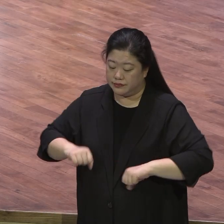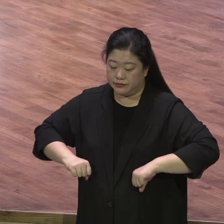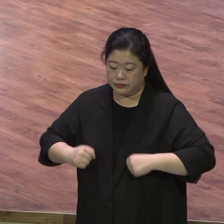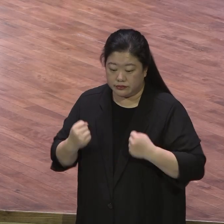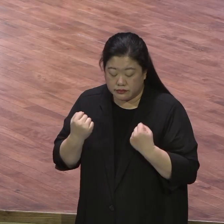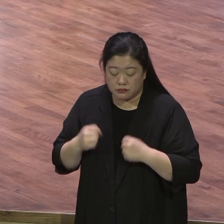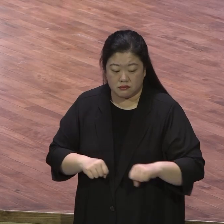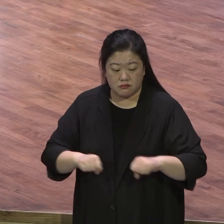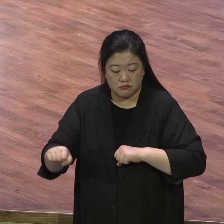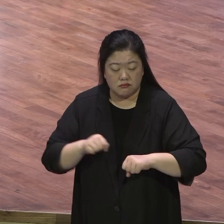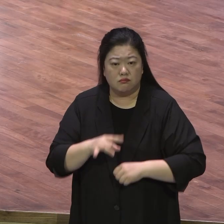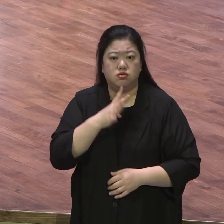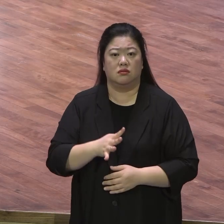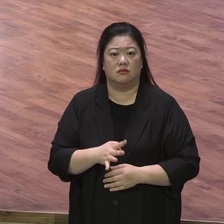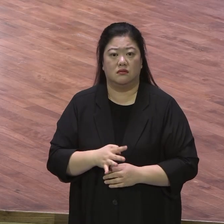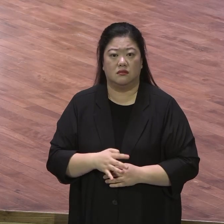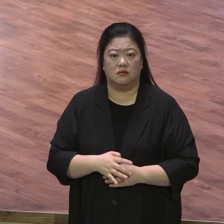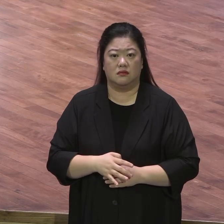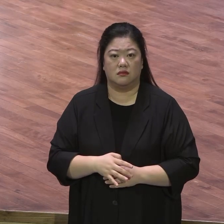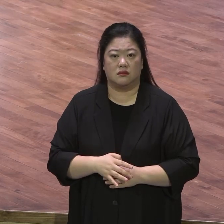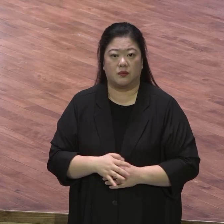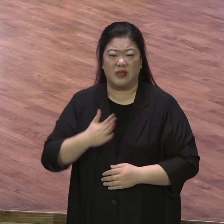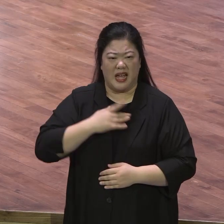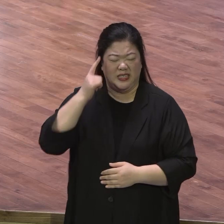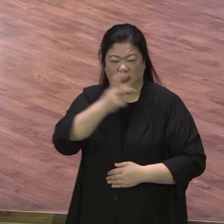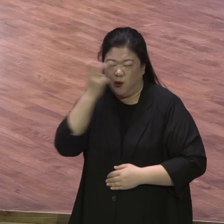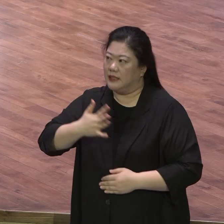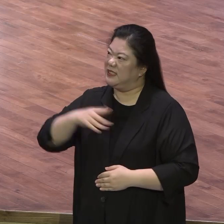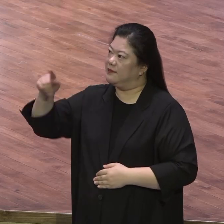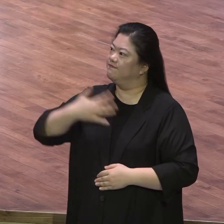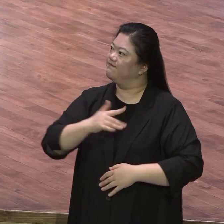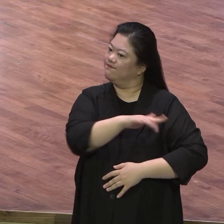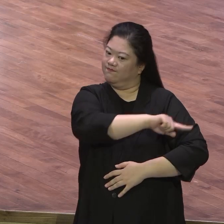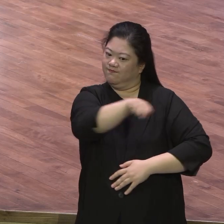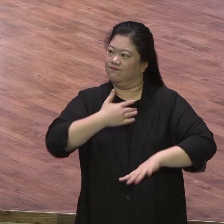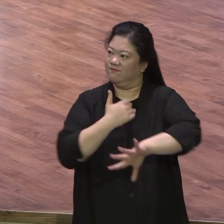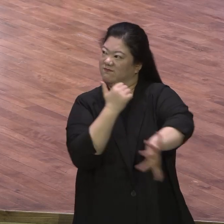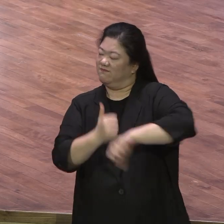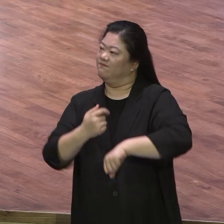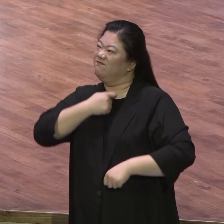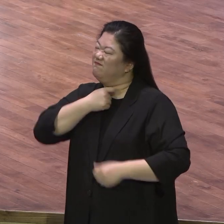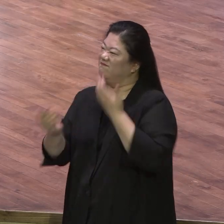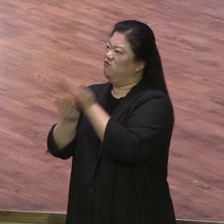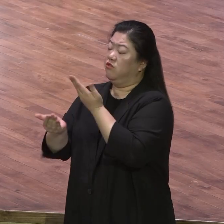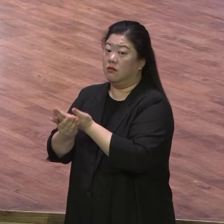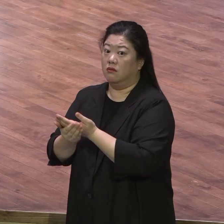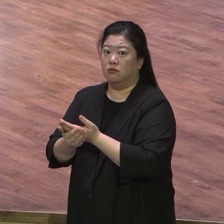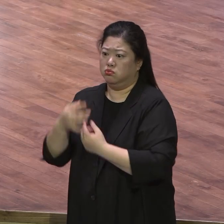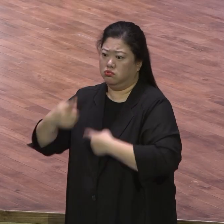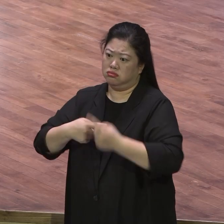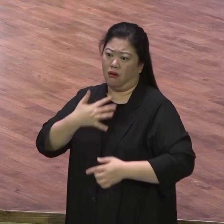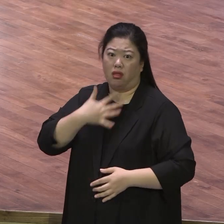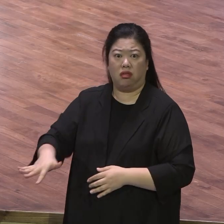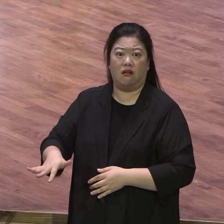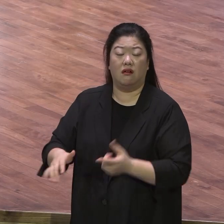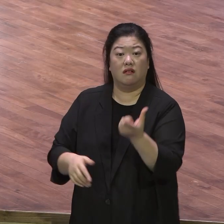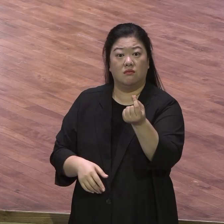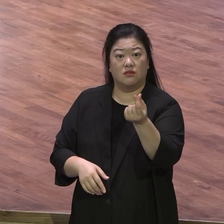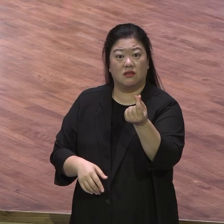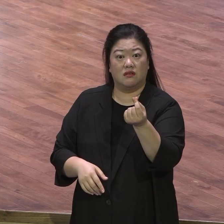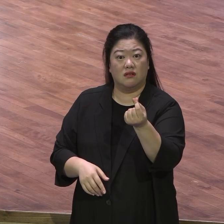잘나가지고 그렇게 이스라엘을 끌어온 게 아니라고 처음부터 한마디로 하나님의